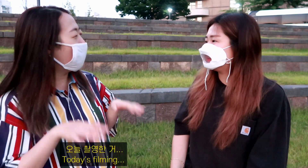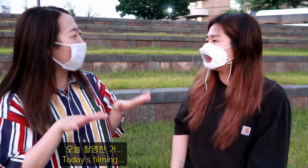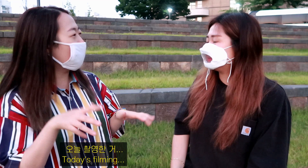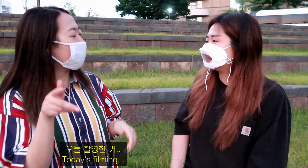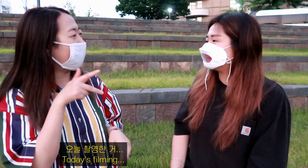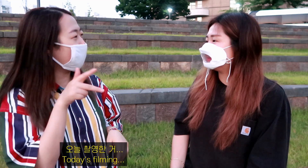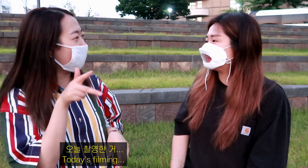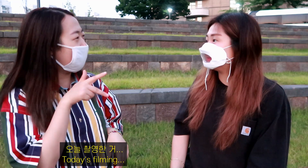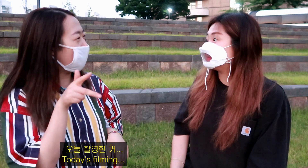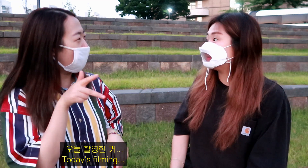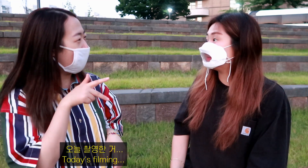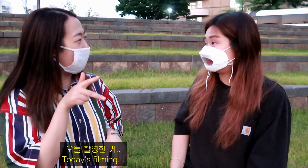오늘 촬영한 거